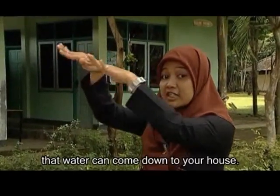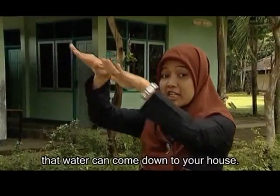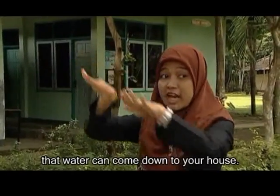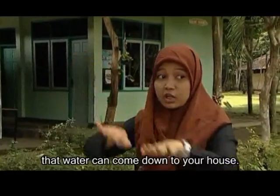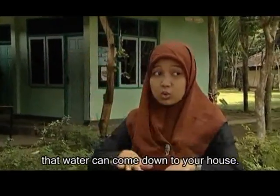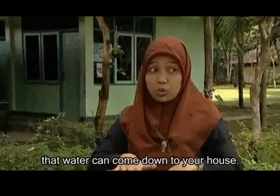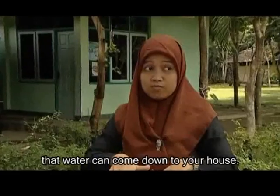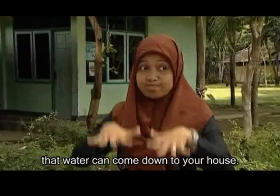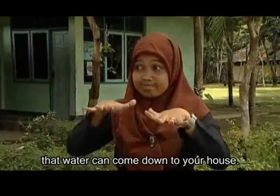jadi air turun.